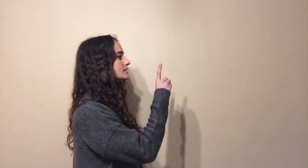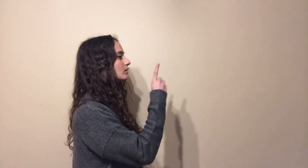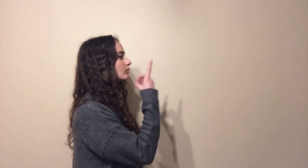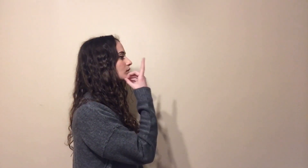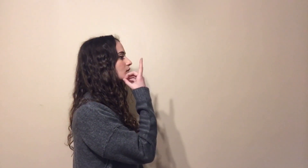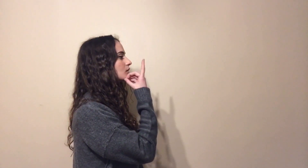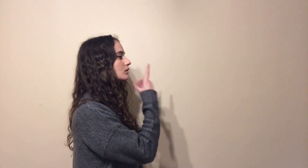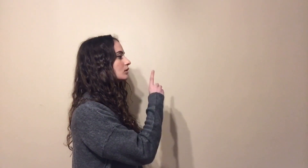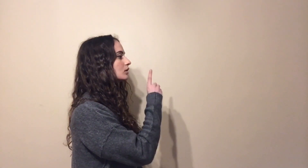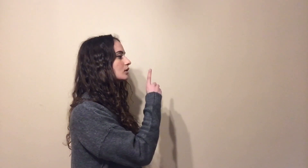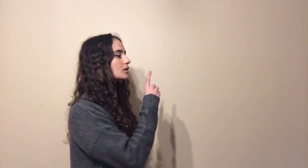Décembre.